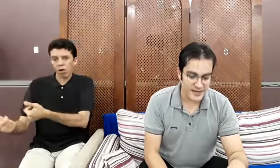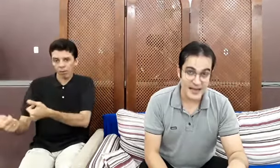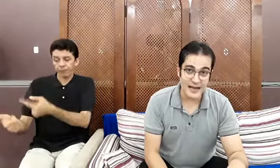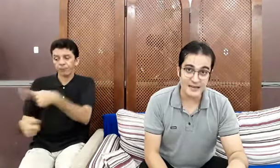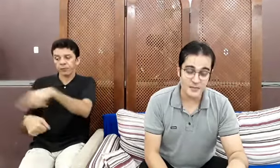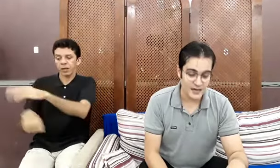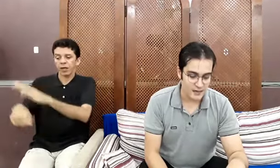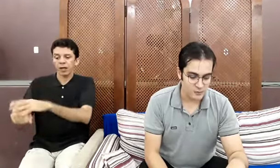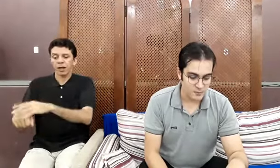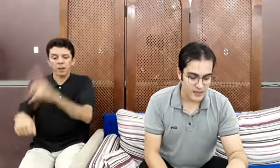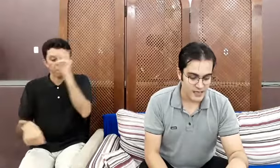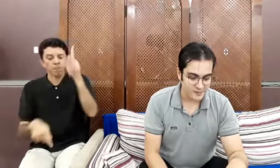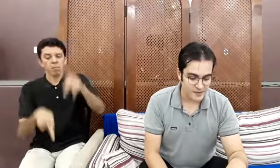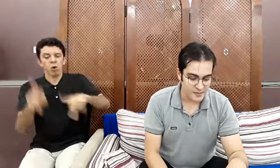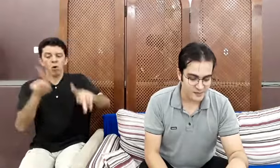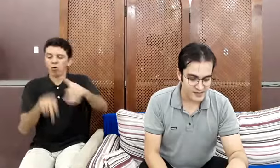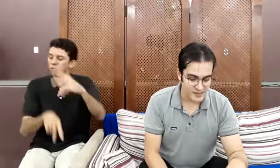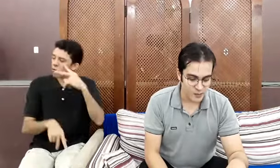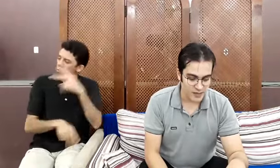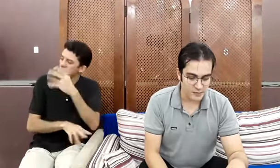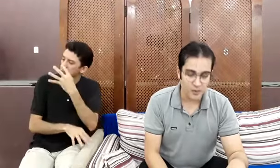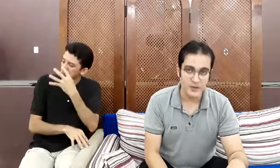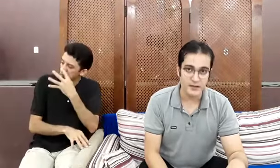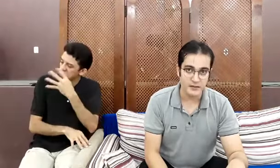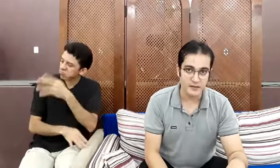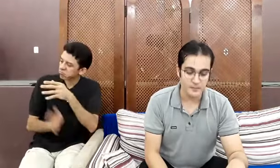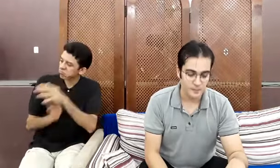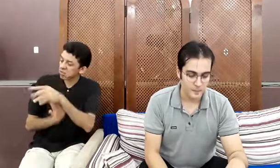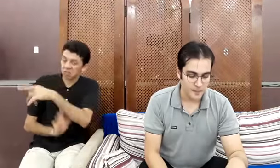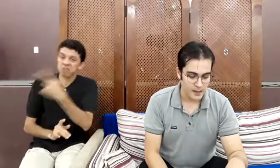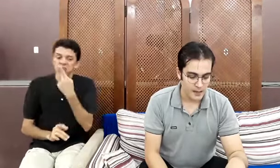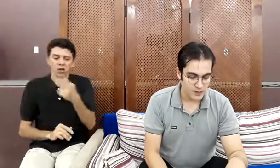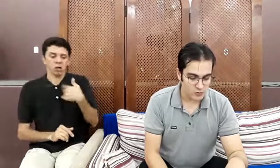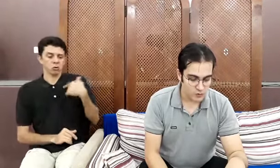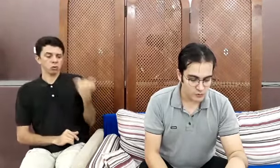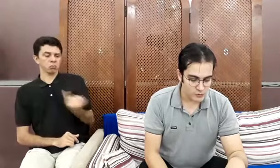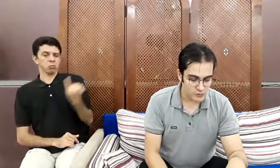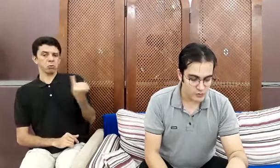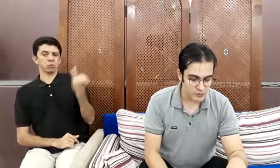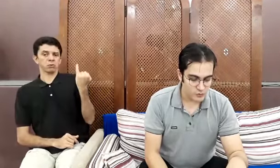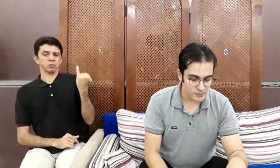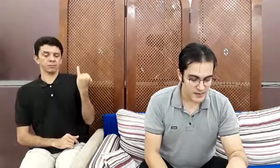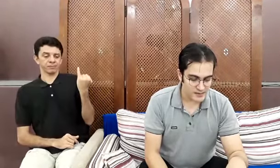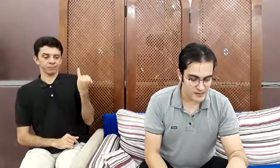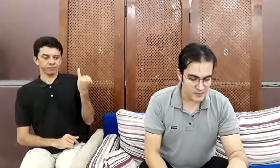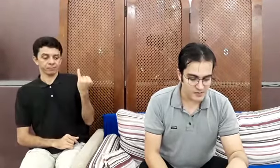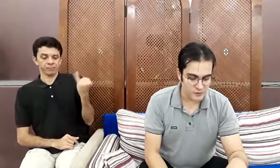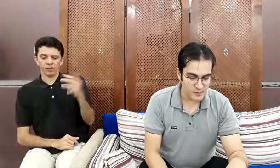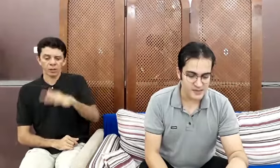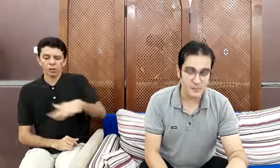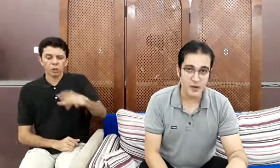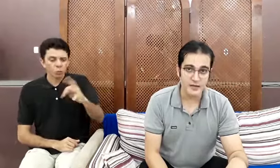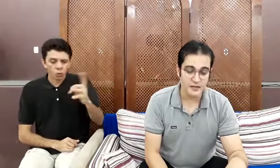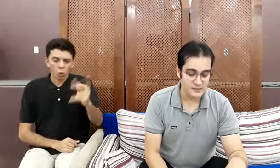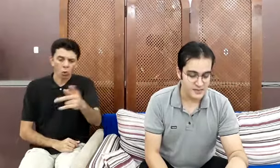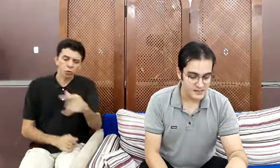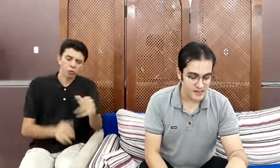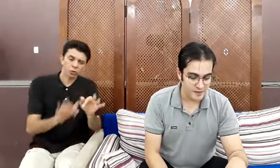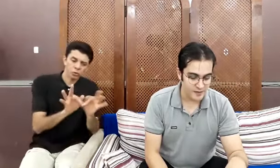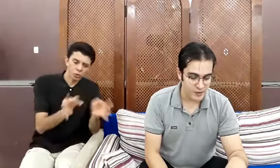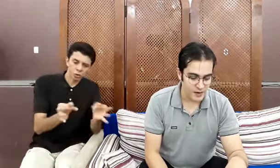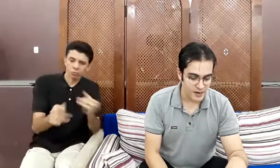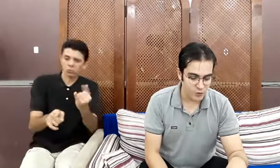Samaria admirado e afirmava ser alguém importante. Todos, dos mais simples aos mais importantes,